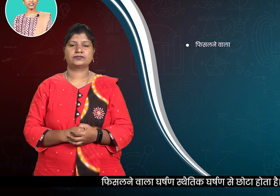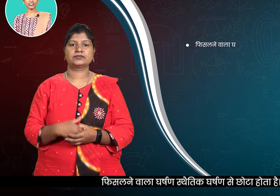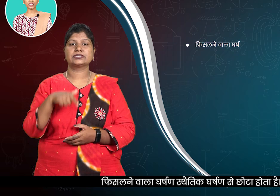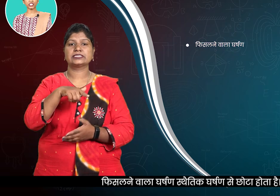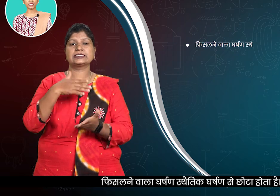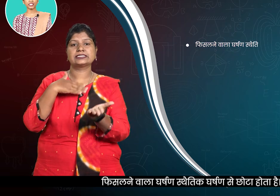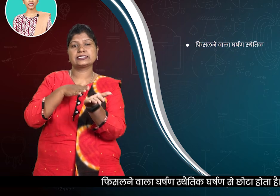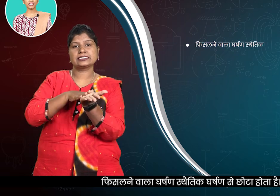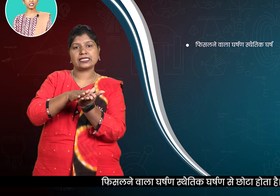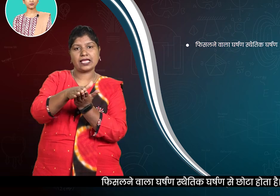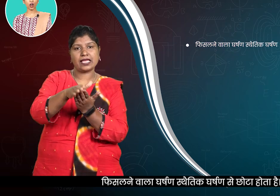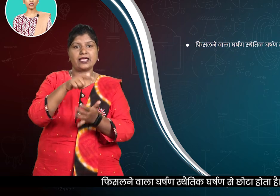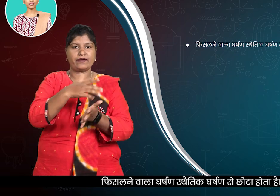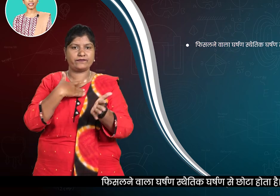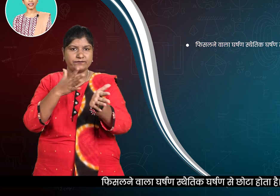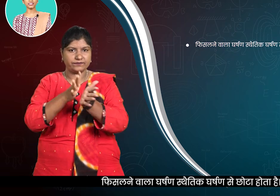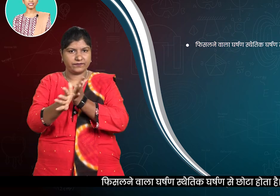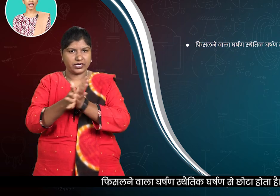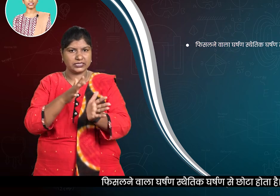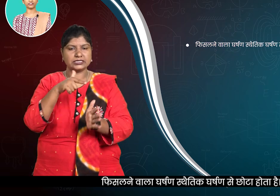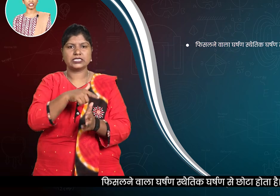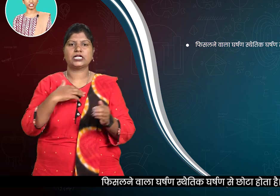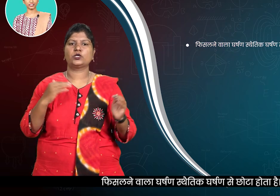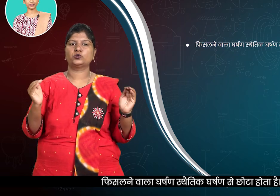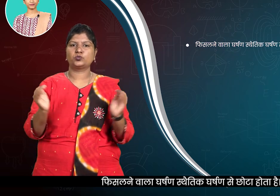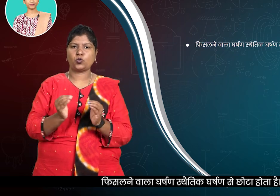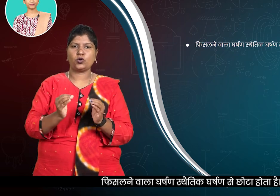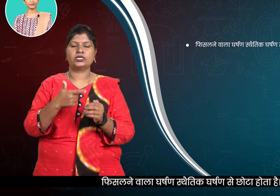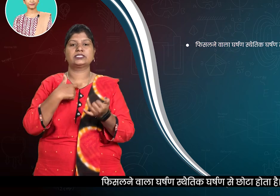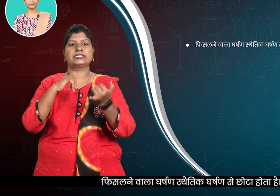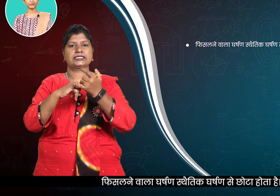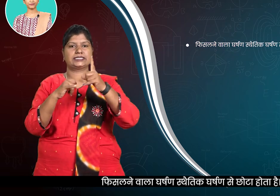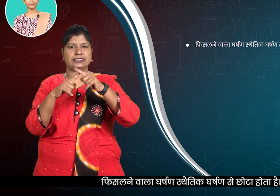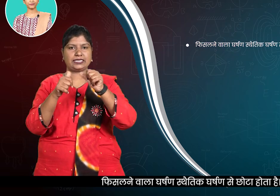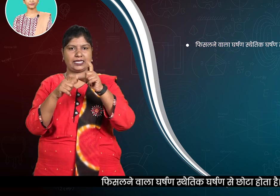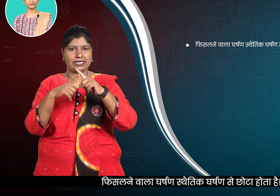स्लाइडिंग घर्षन स्टाटिक घर्षन से छोटा होता है